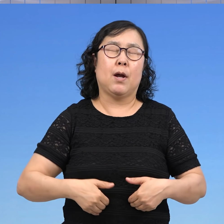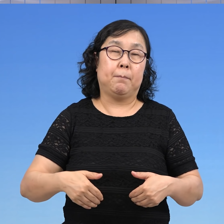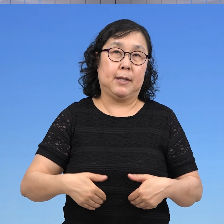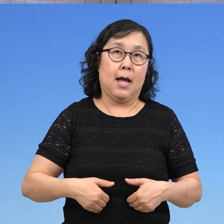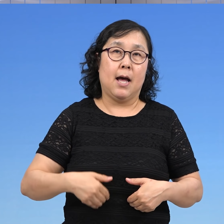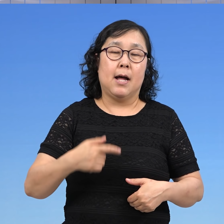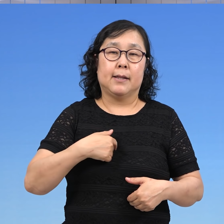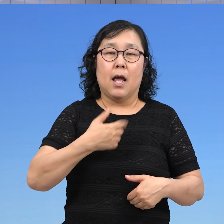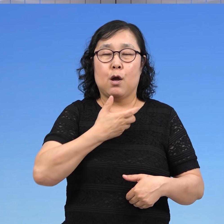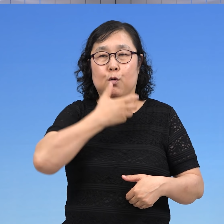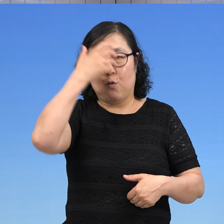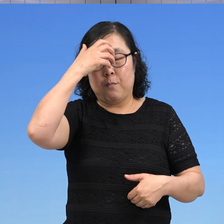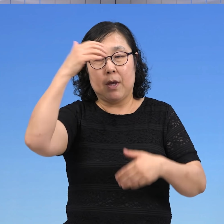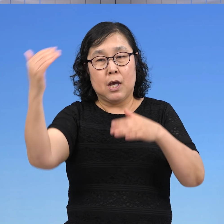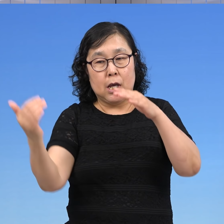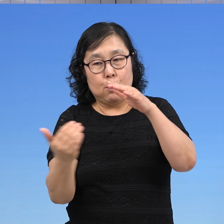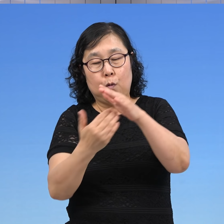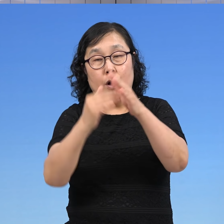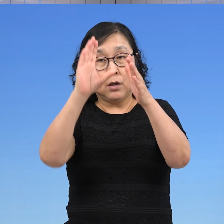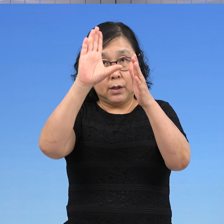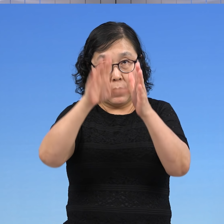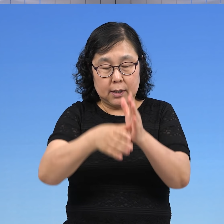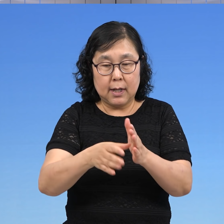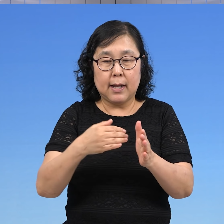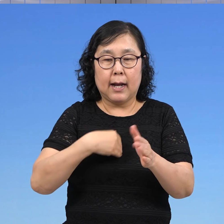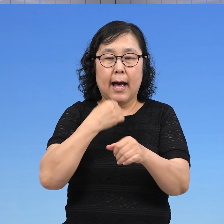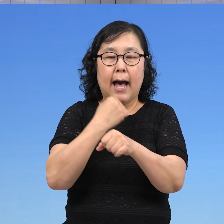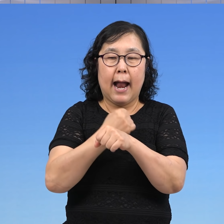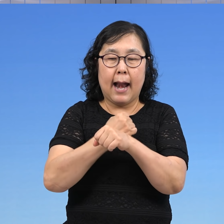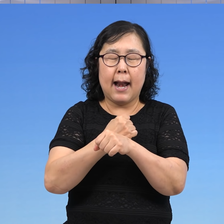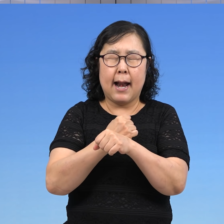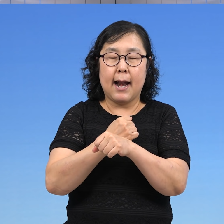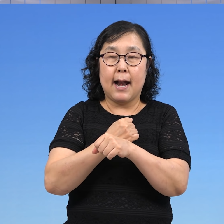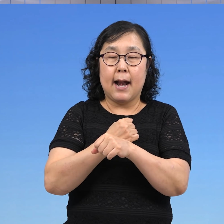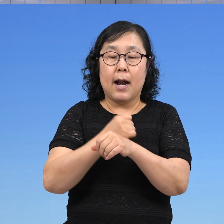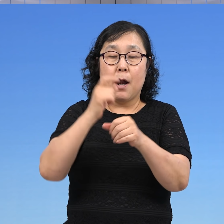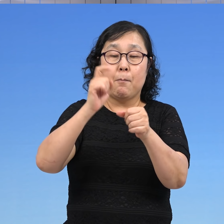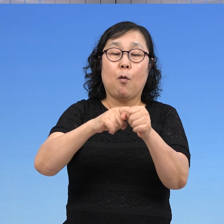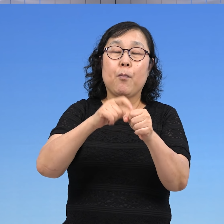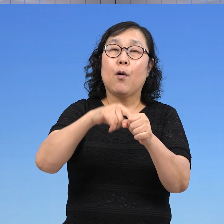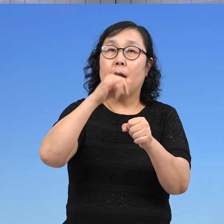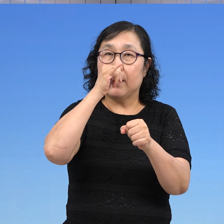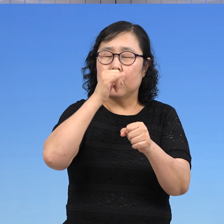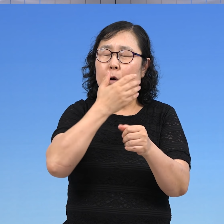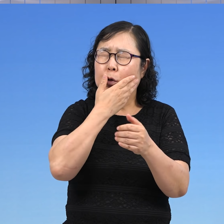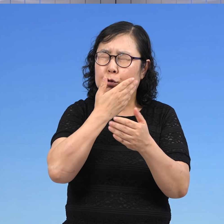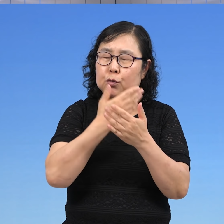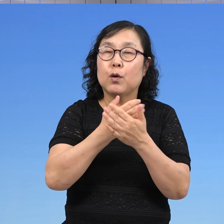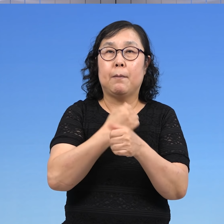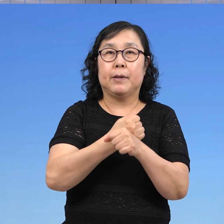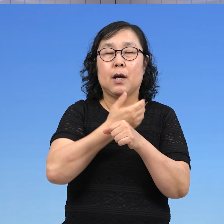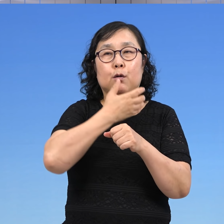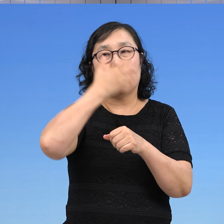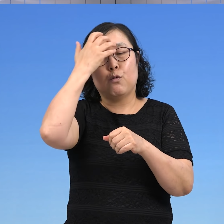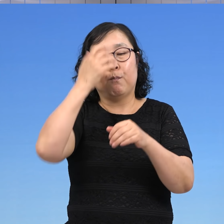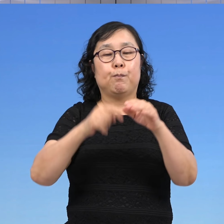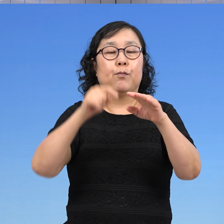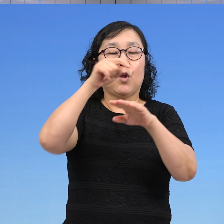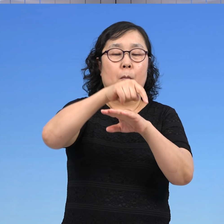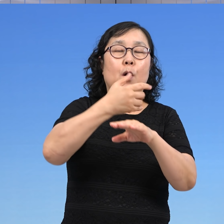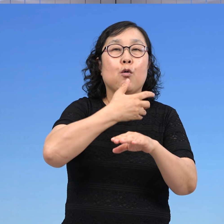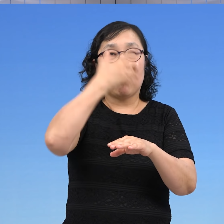내가 할수 있는데가 해야되는 목표가 잇는거 그 꿈 너머 꿈 입니다 여러분 복 받기 원하세요 꿈 너머 꿈을